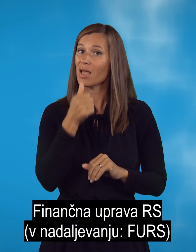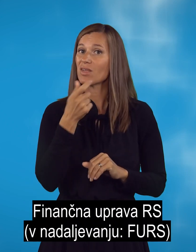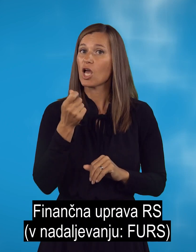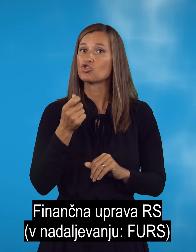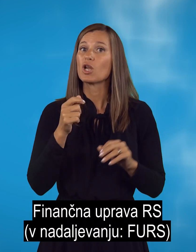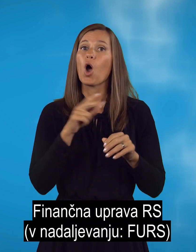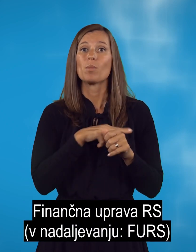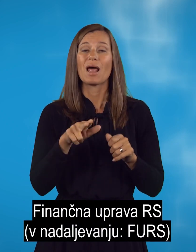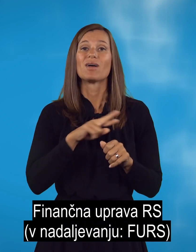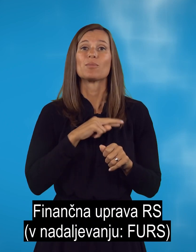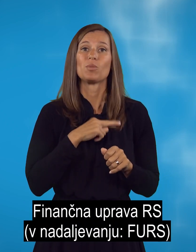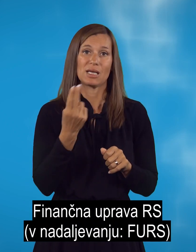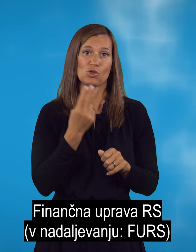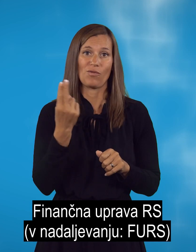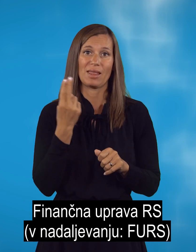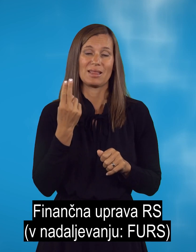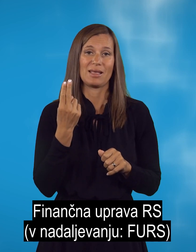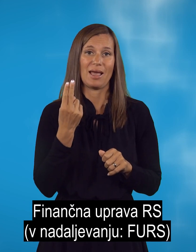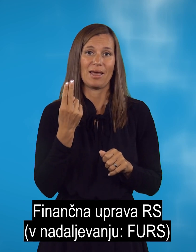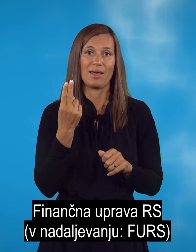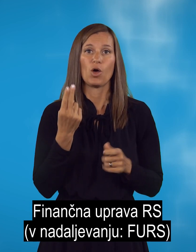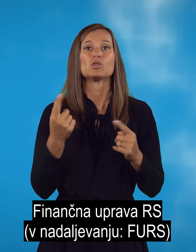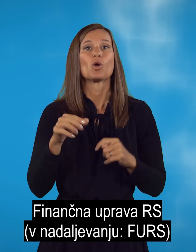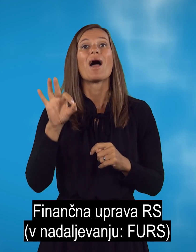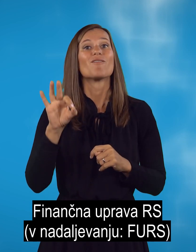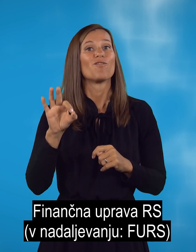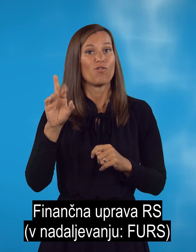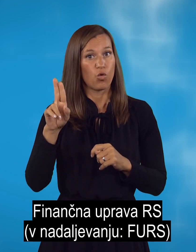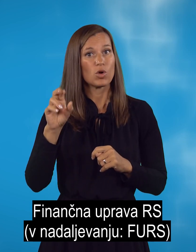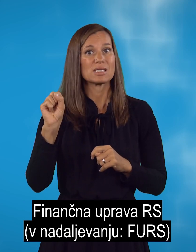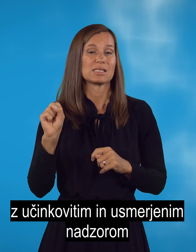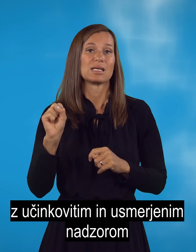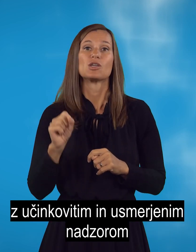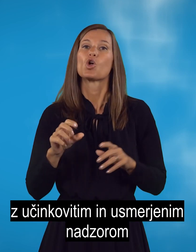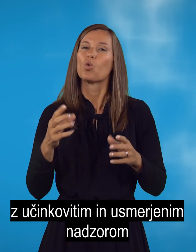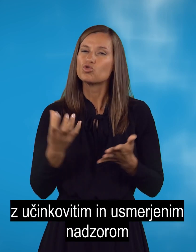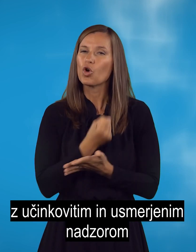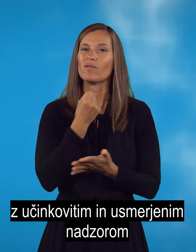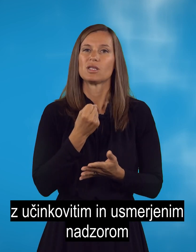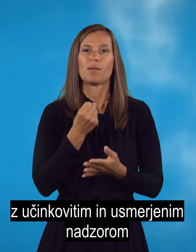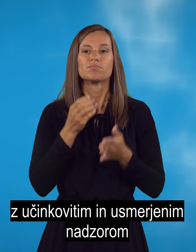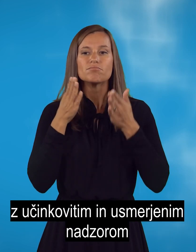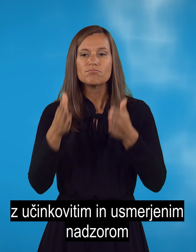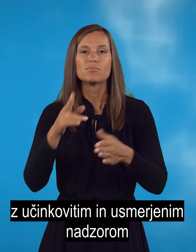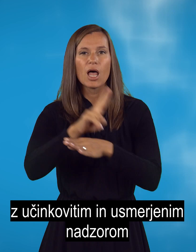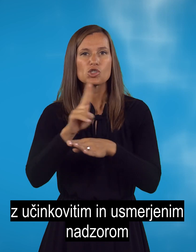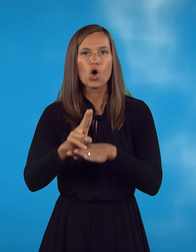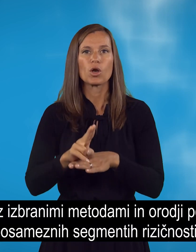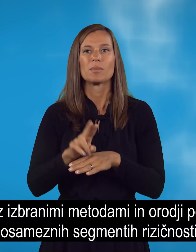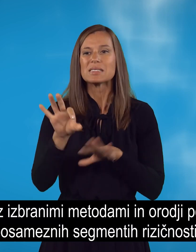Finančna uprava Republike Slovenije, v nadaljevanju FURS, z učinkovitim in usmerjenim nadzorom, z izbranimi